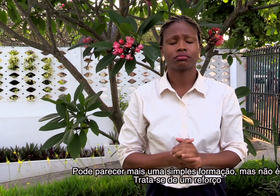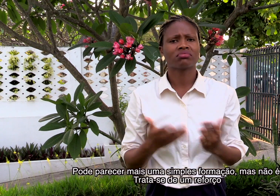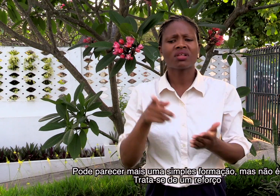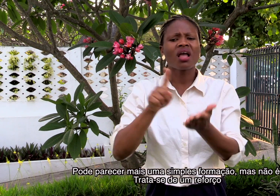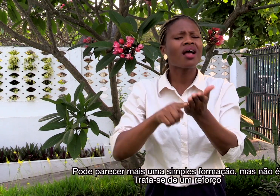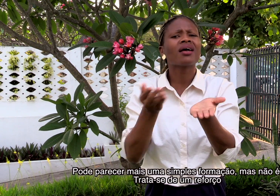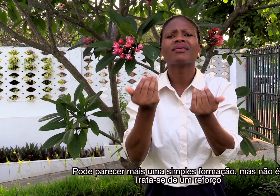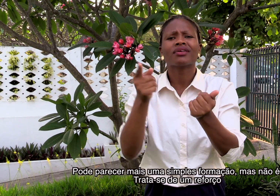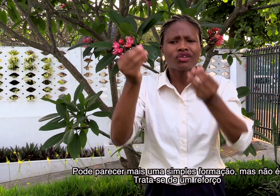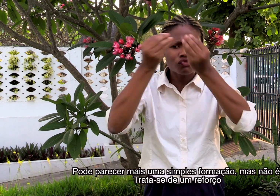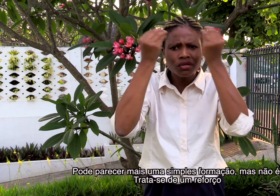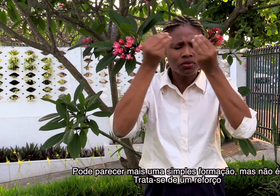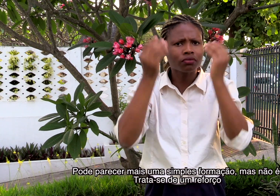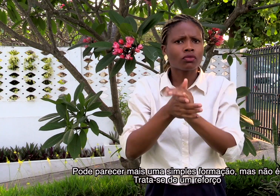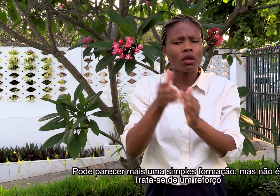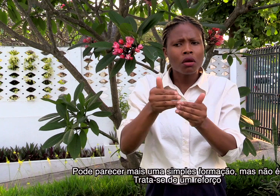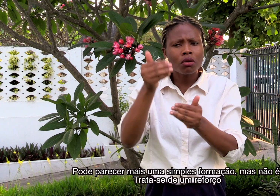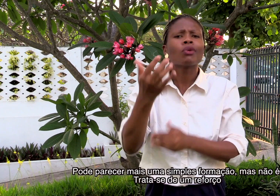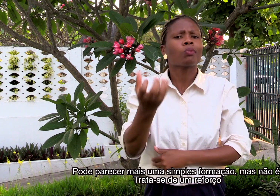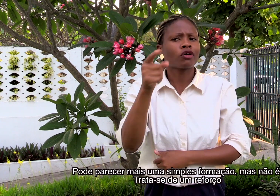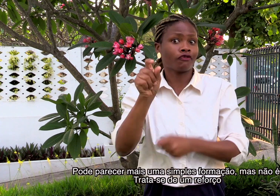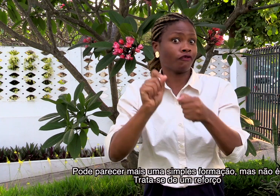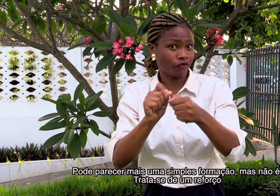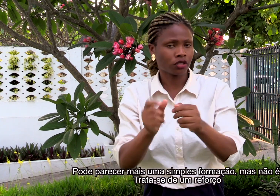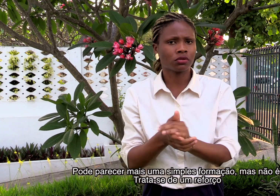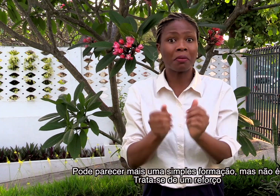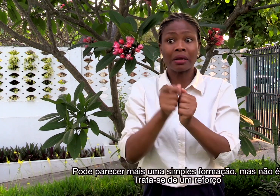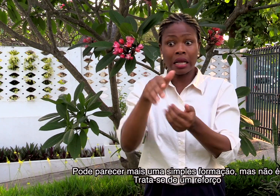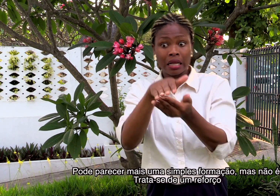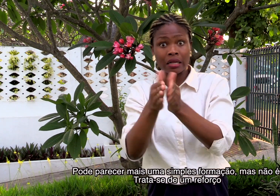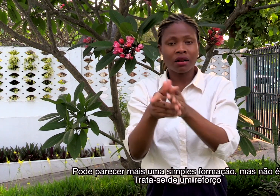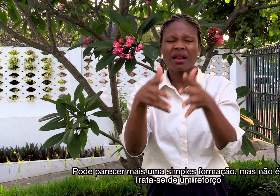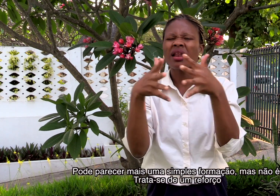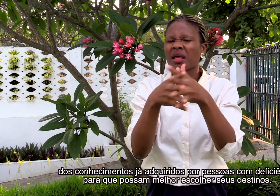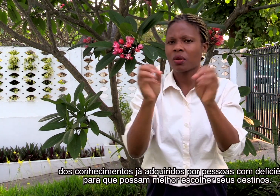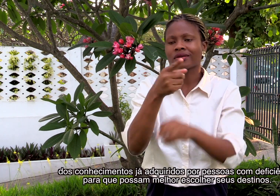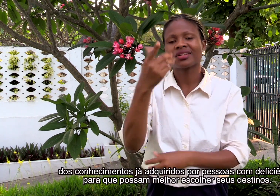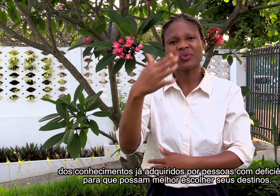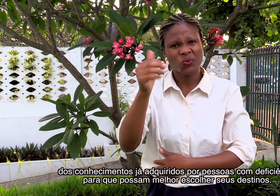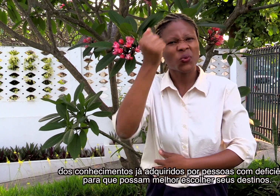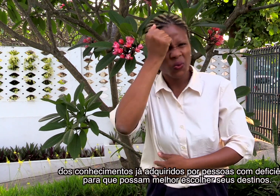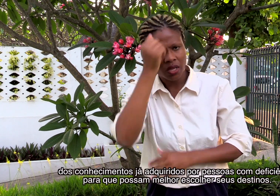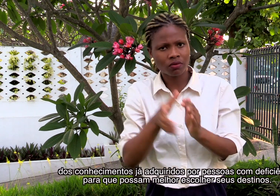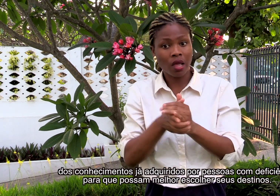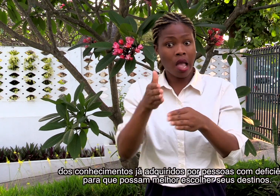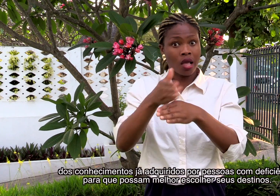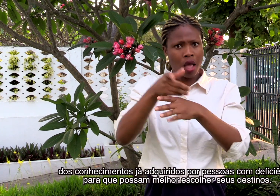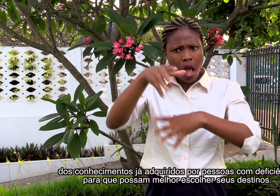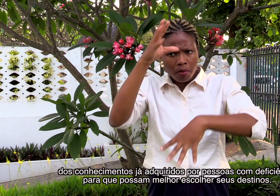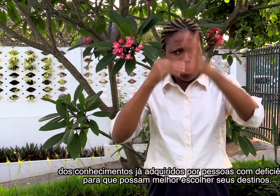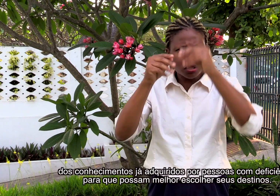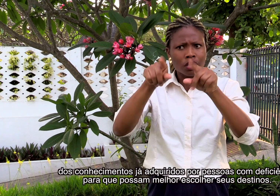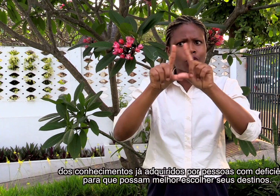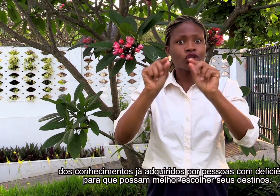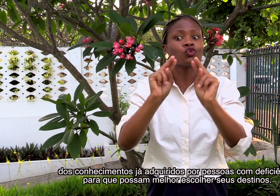Pode parecer, mas uma simples formação, mas não é. Trata-se de um reforço dos conhecimentos já adquiridos